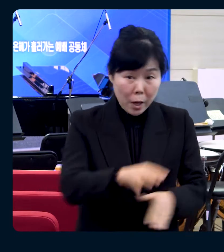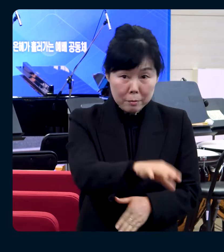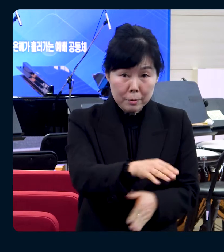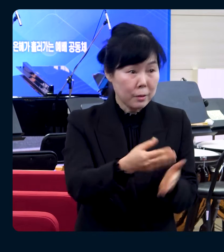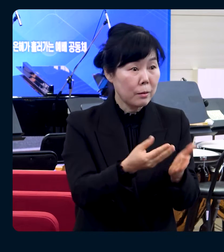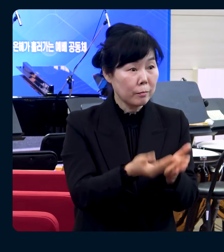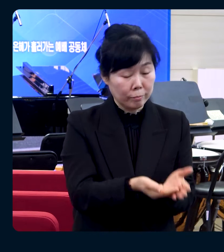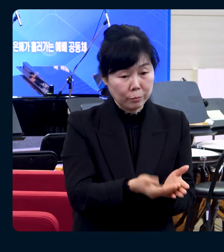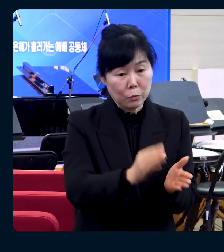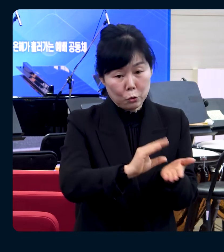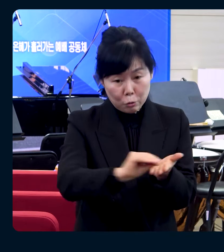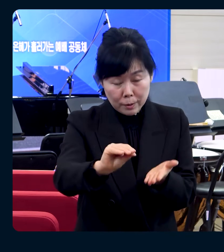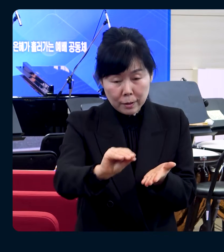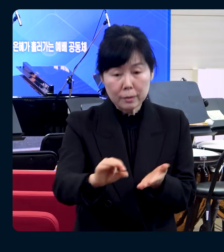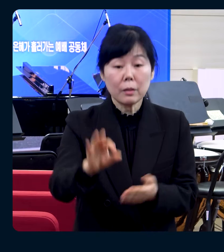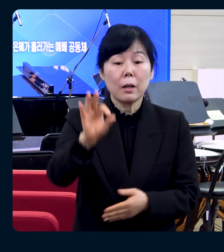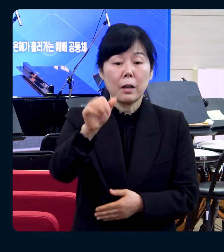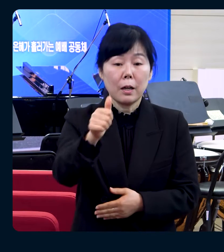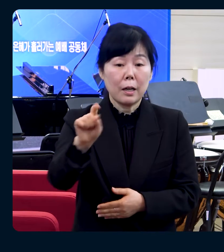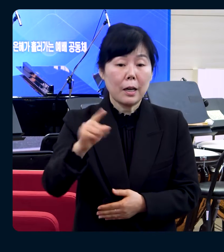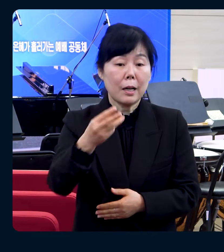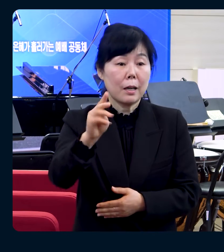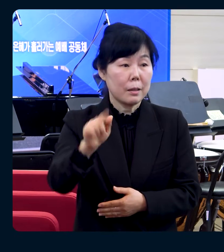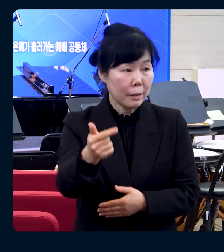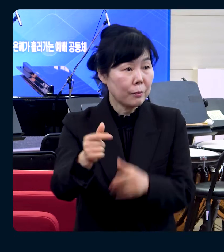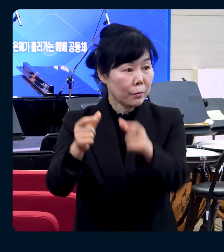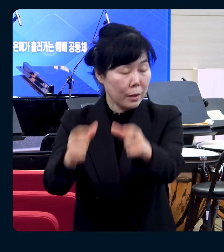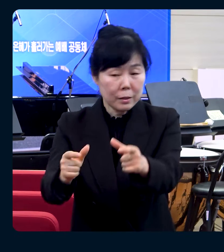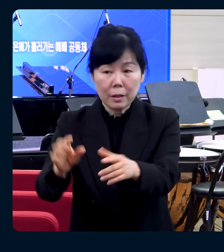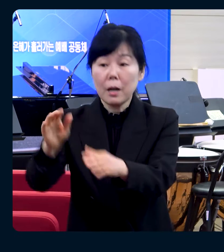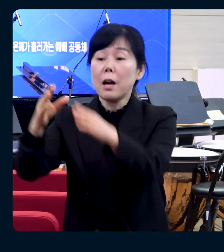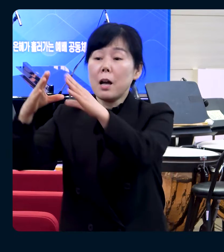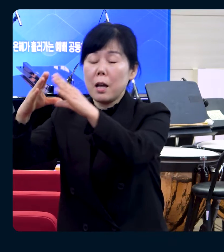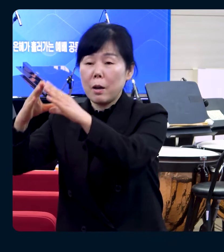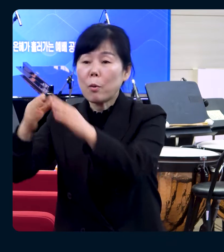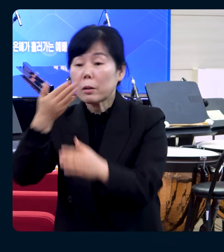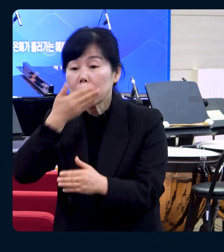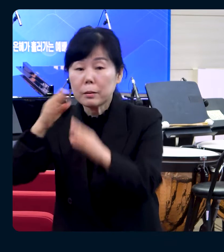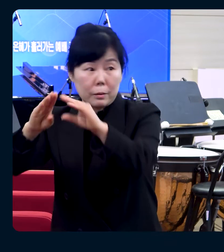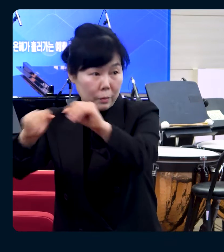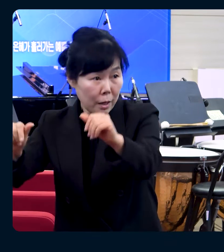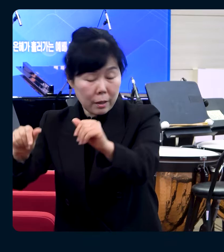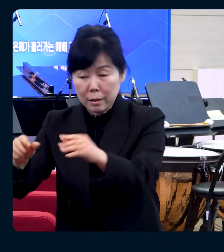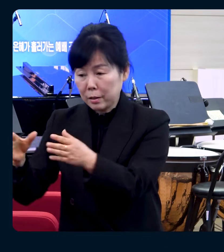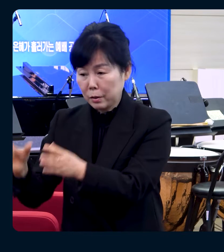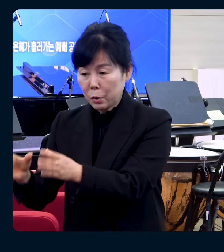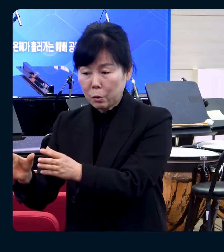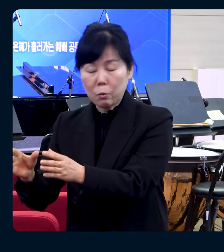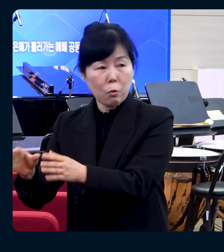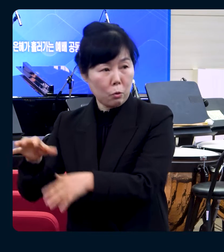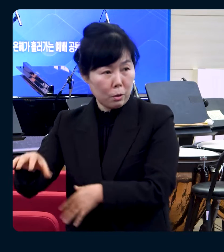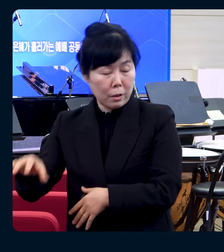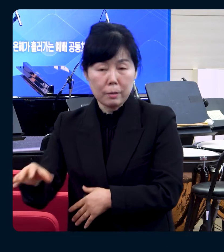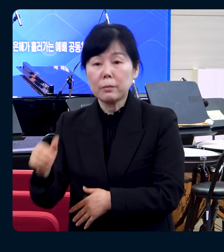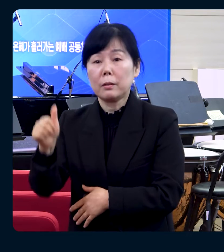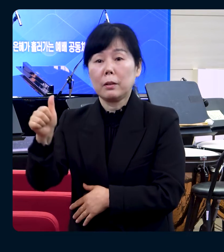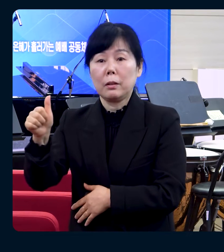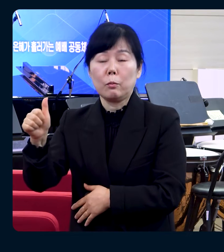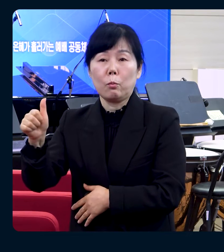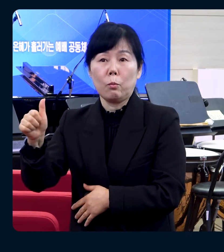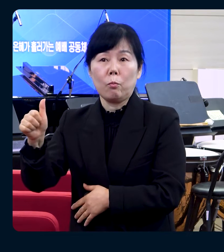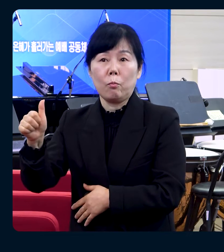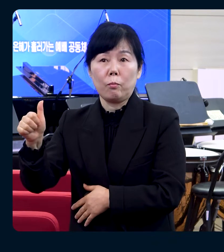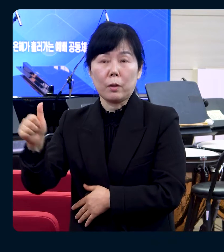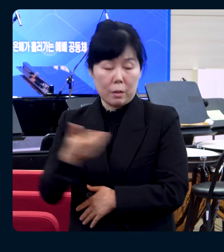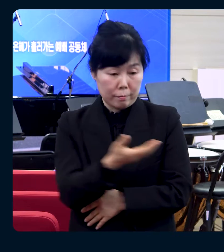하란을 거쳐서 가나안으로 왔다가 애굽까지 갔다가 다시 가나안 거지 않습니까? 그 경로가